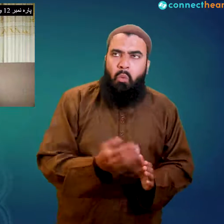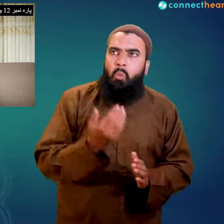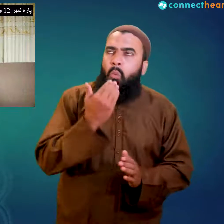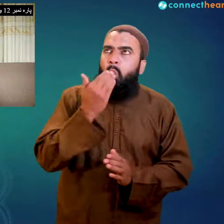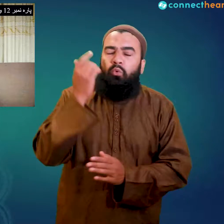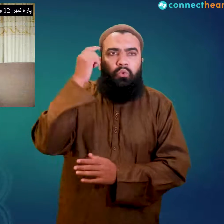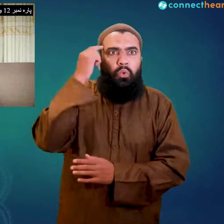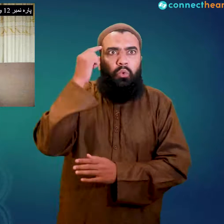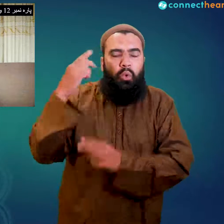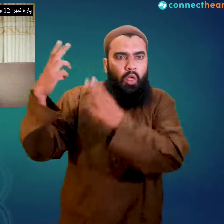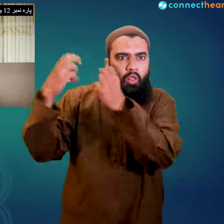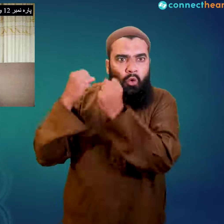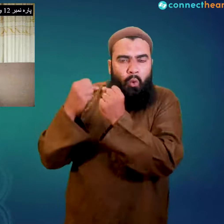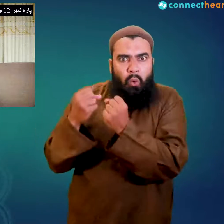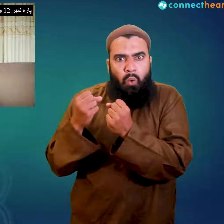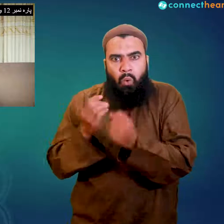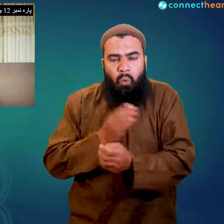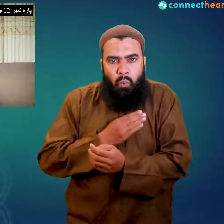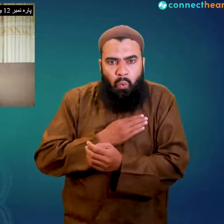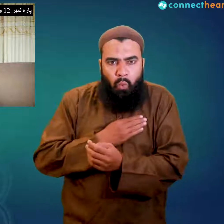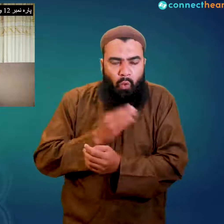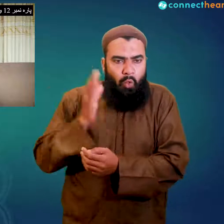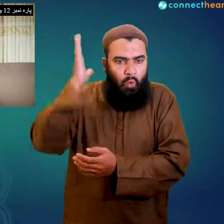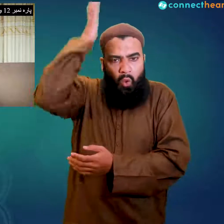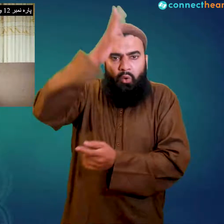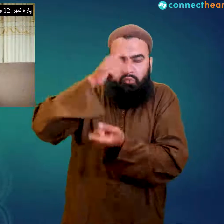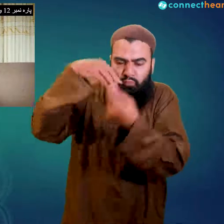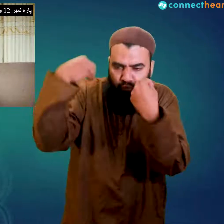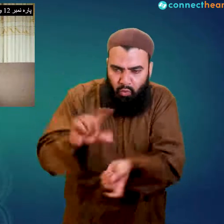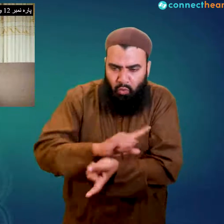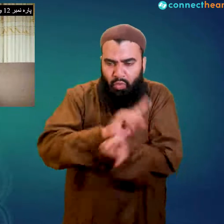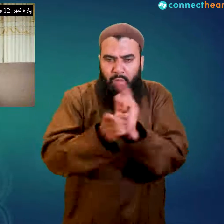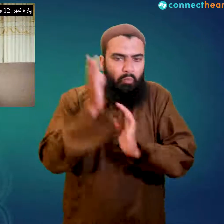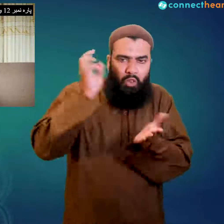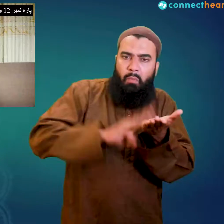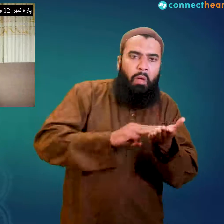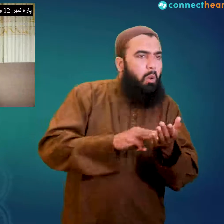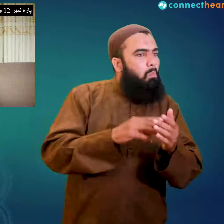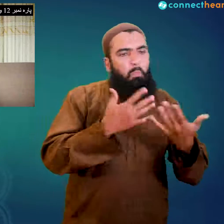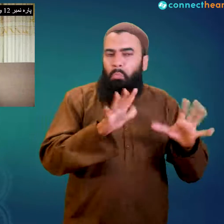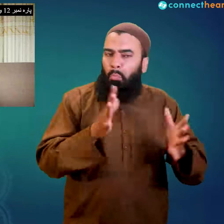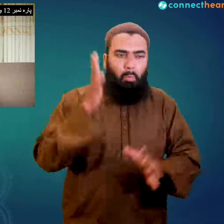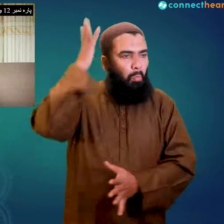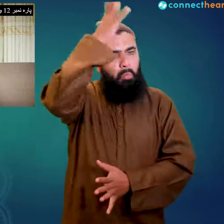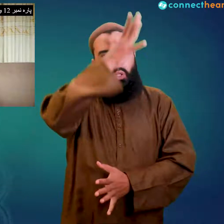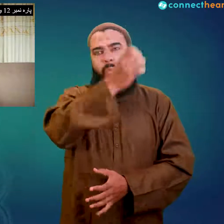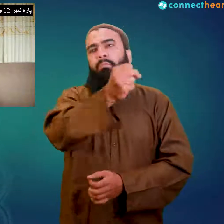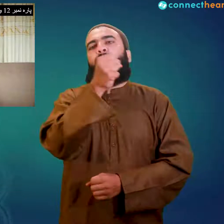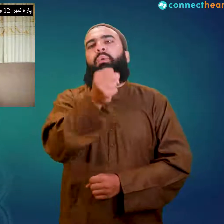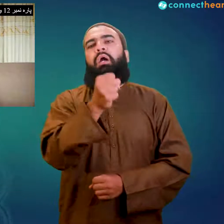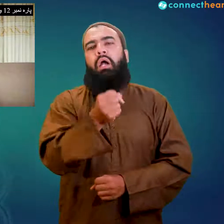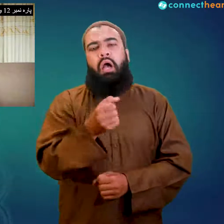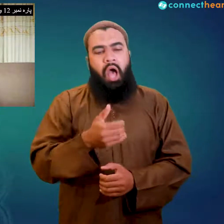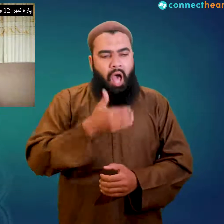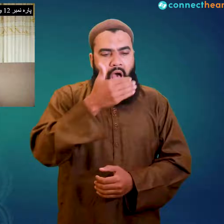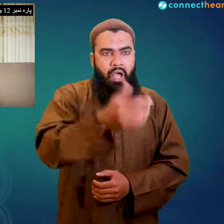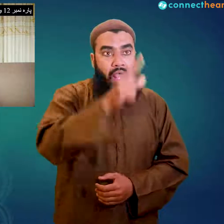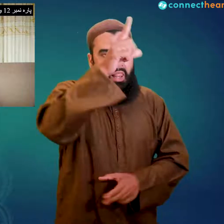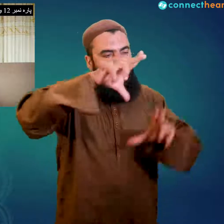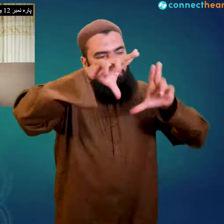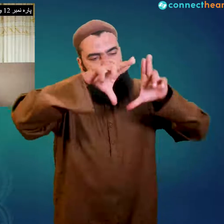رکوع نمبر 10، آیت نمبر 114، وَأَقِمِ الصَّلَاةَ طَرَفَيِ النَّهَارِ وَزُلَفًا مِّنَ